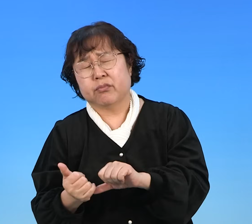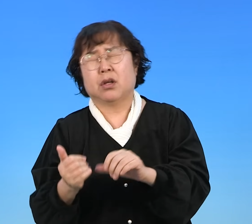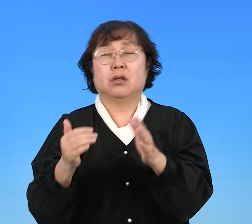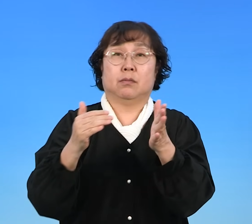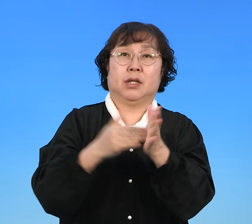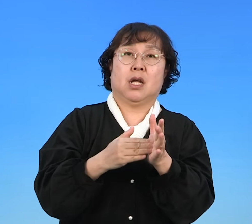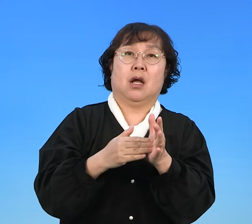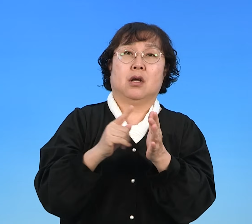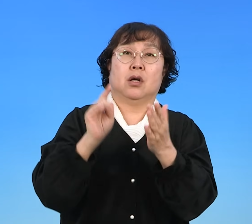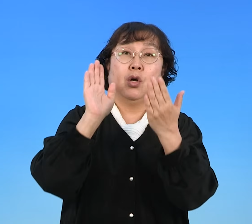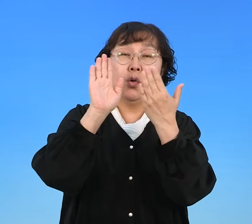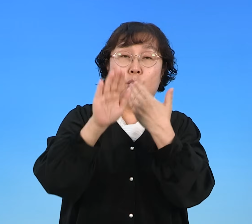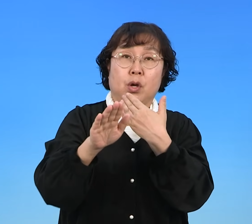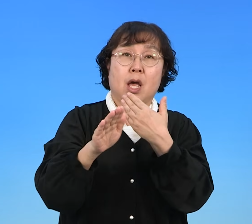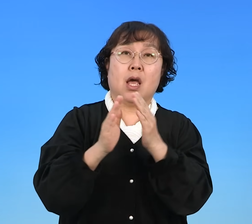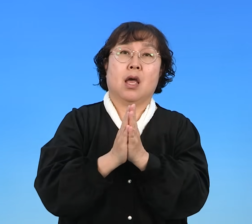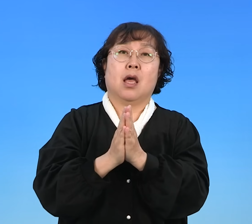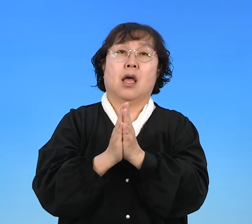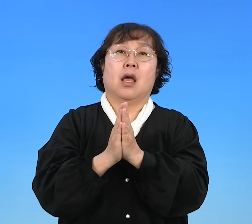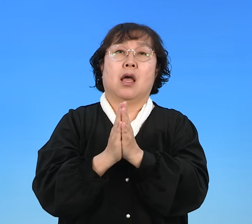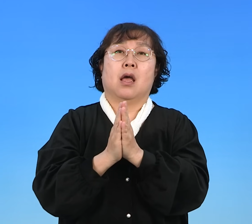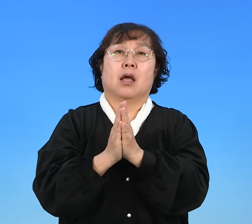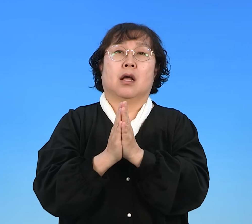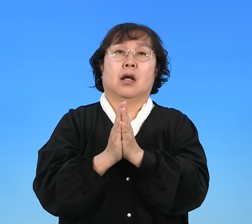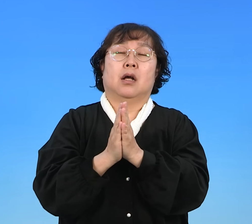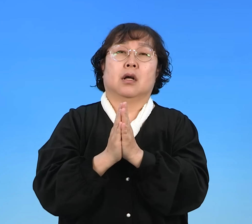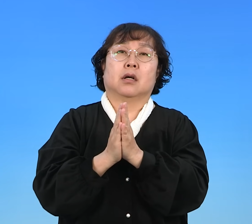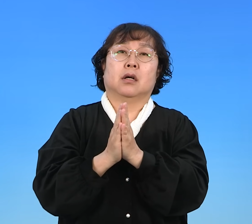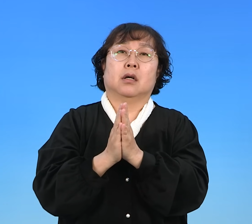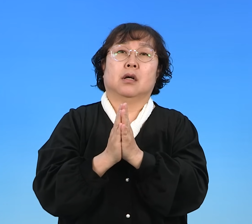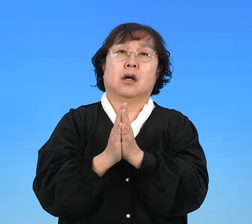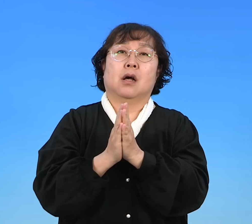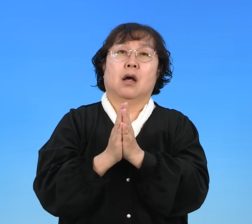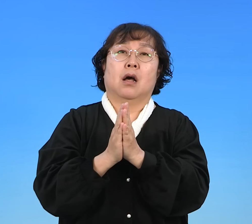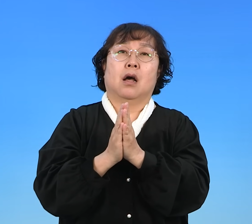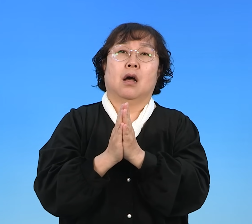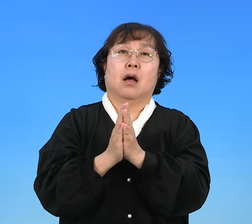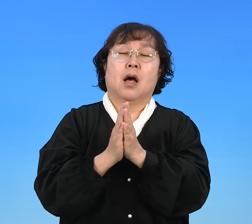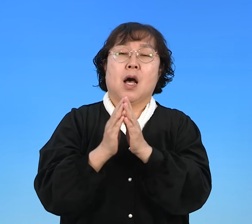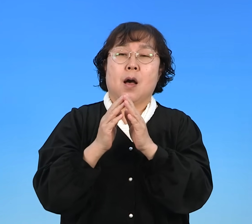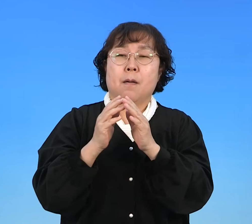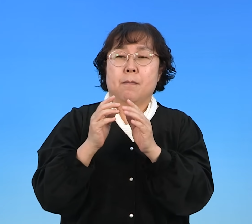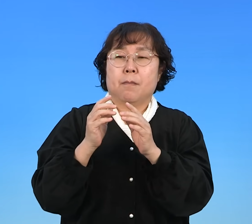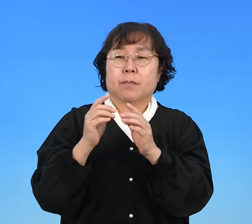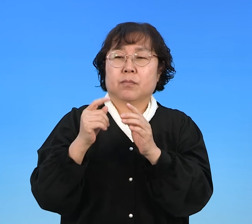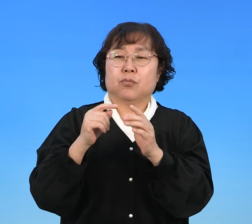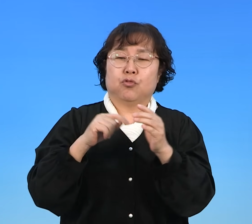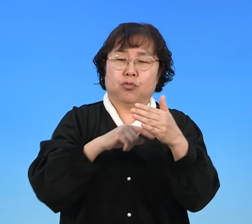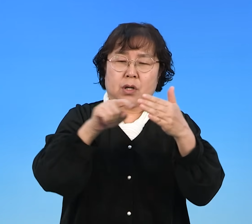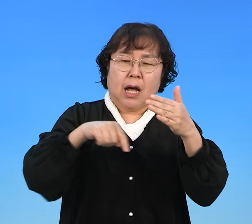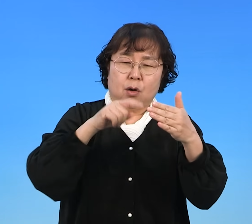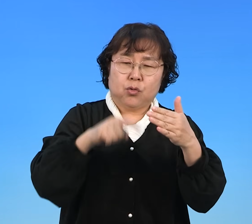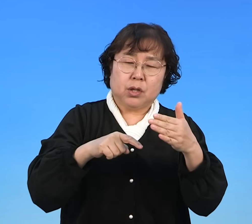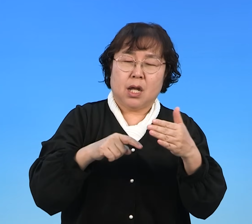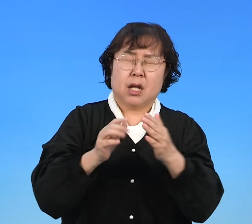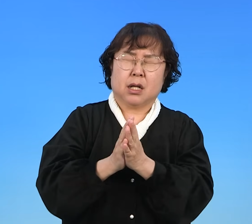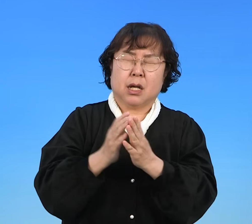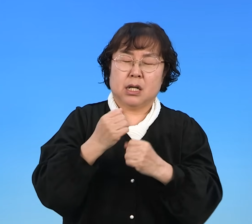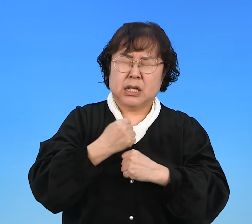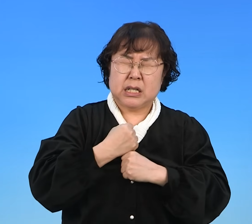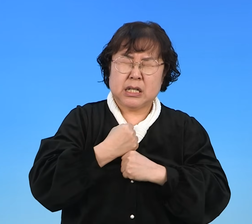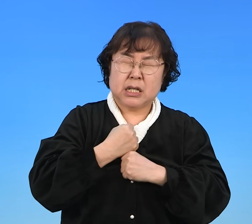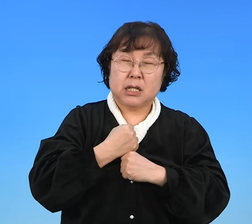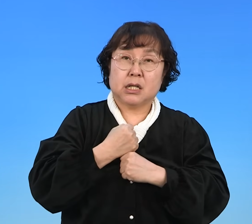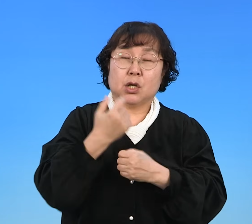이후에 말씀을 지키려고 애쓰시는 과정에서 겪으셨던 가난과 고난, 제가 참